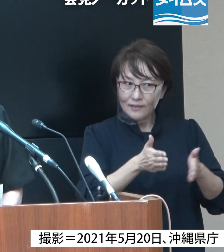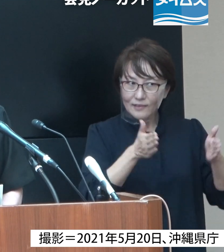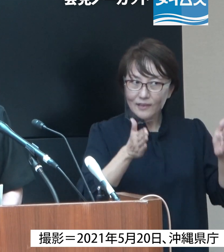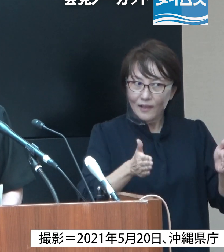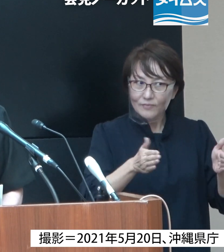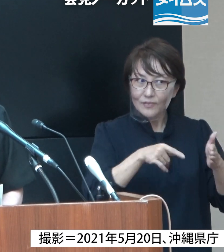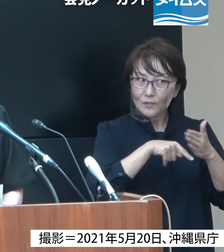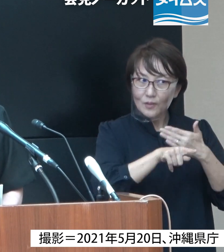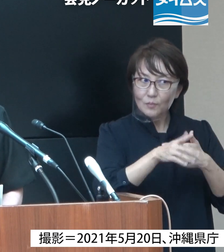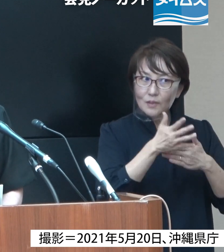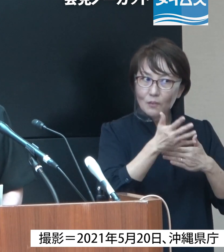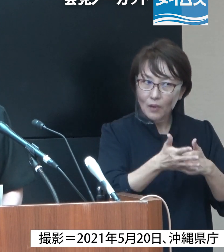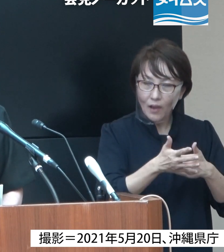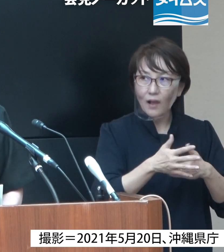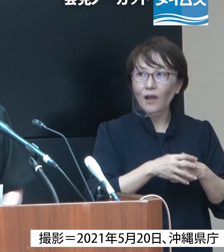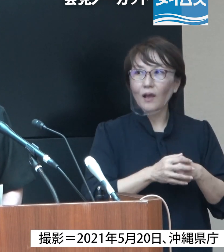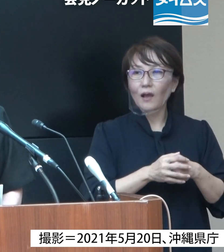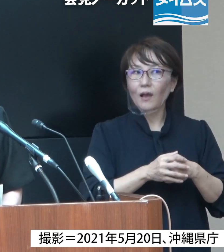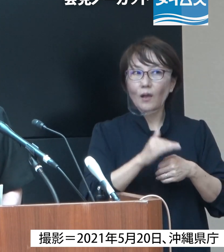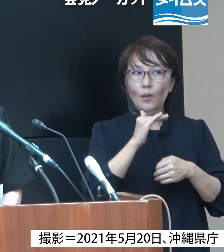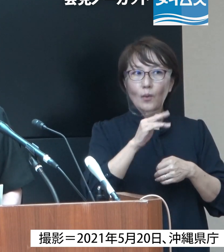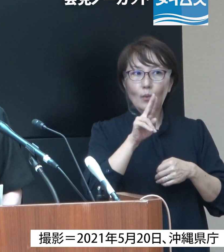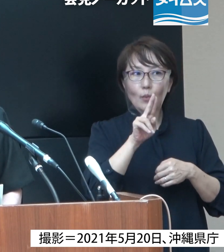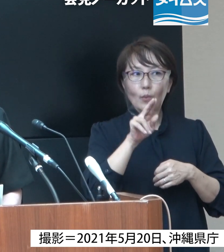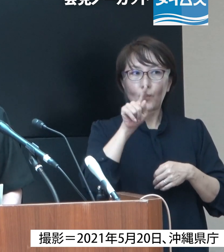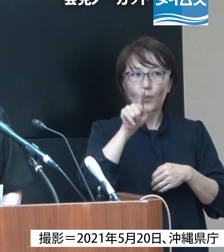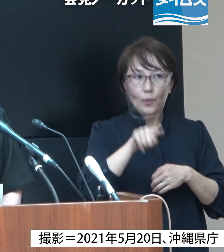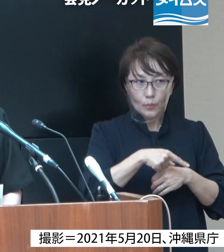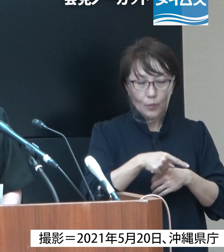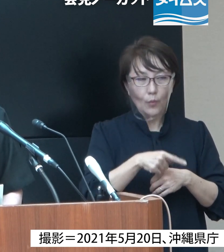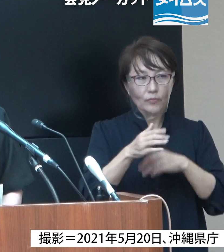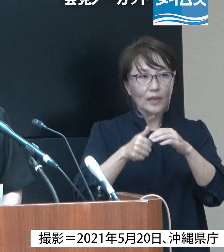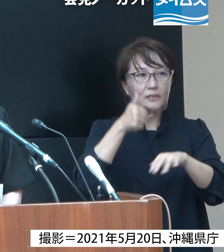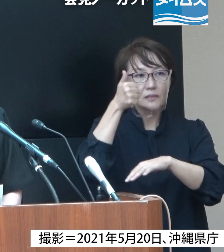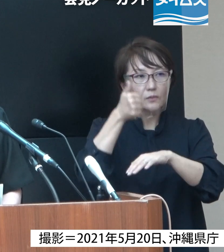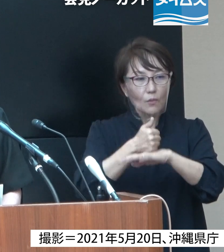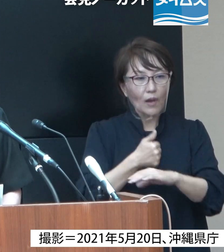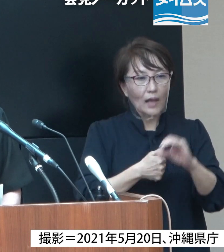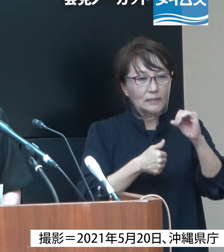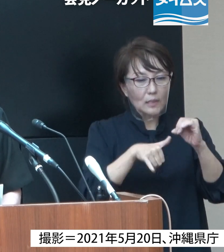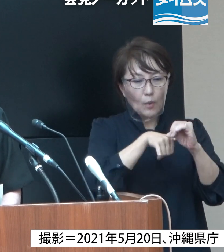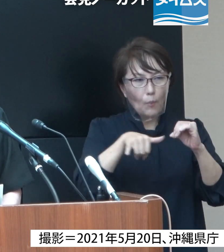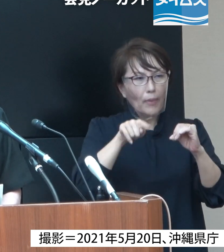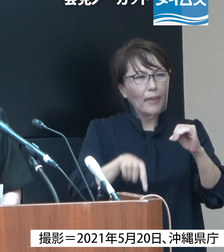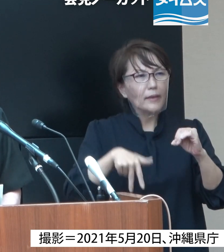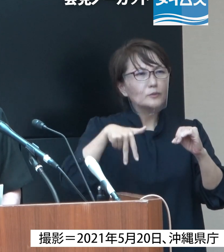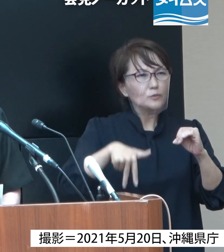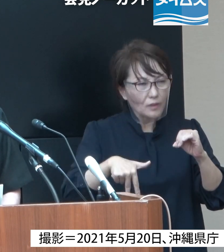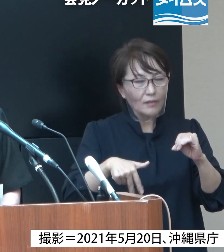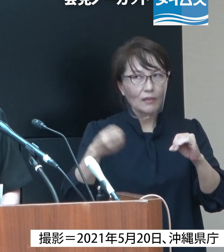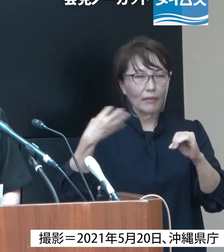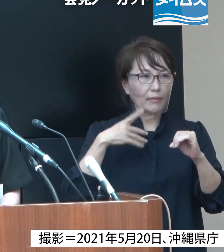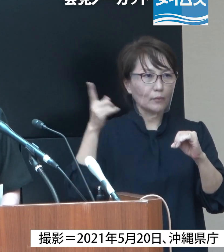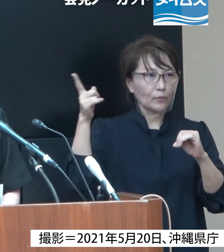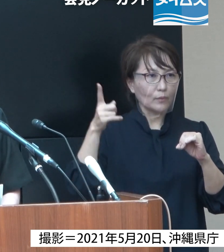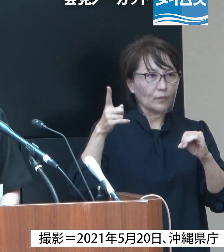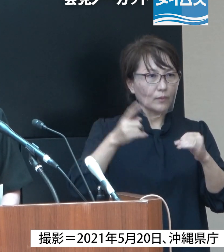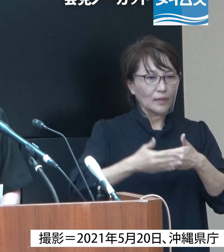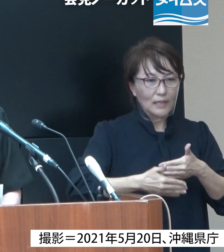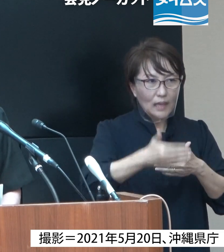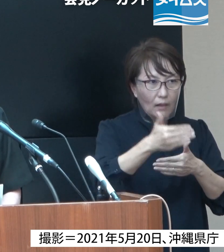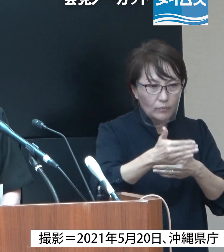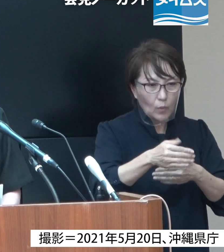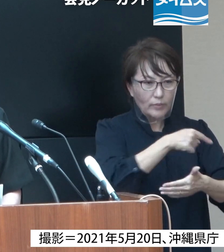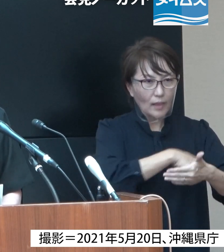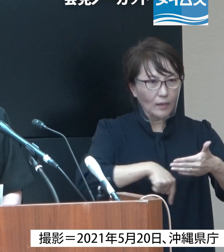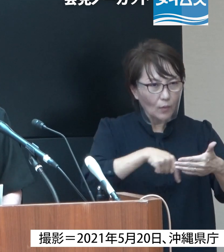期間という意味であ の 理解なさ っているか。河野大臣はゼロベースでと言ってますので、あの期間とか内容とかというそういう具体の話ではなく